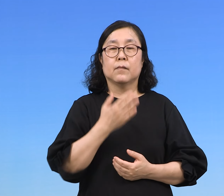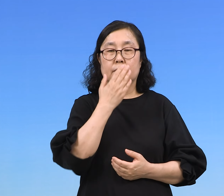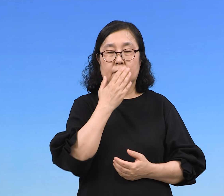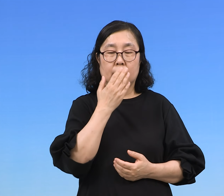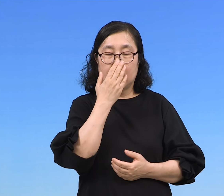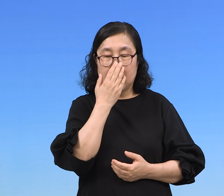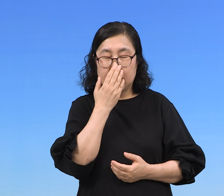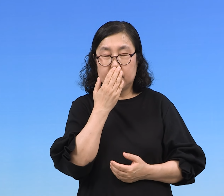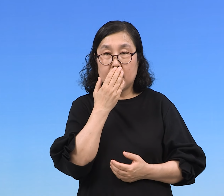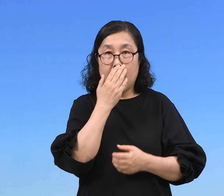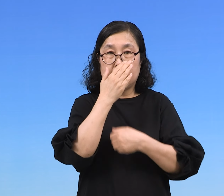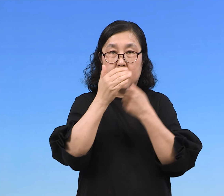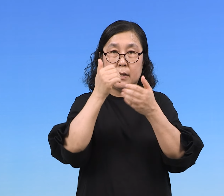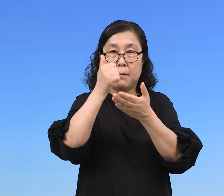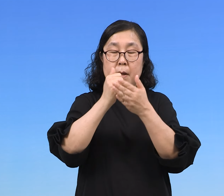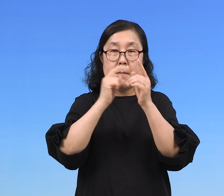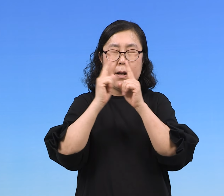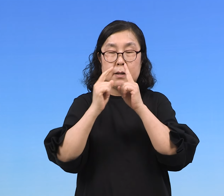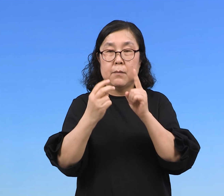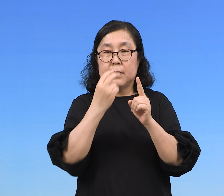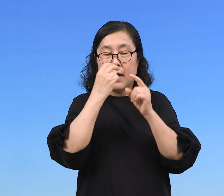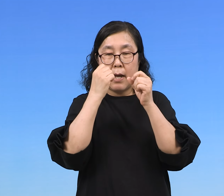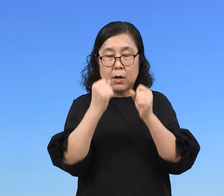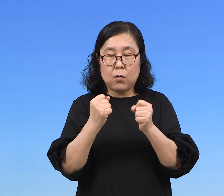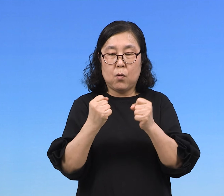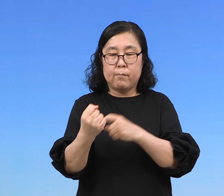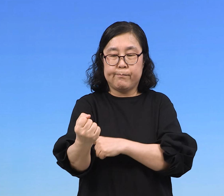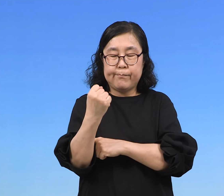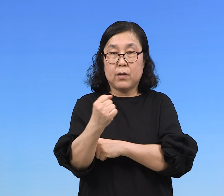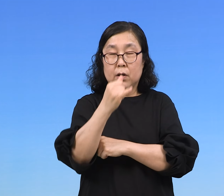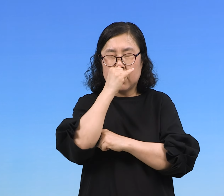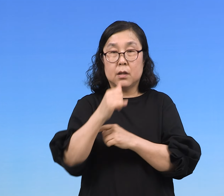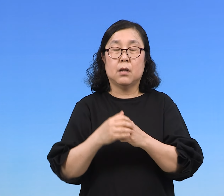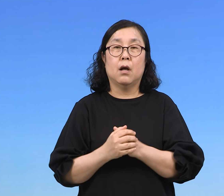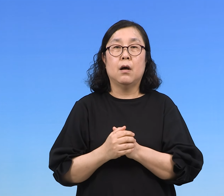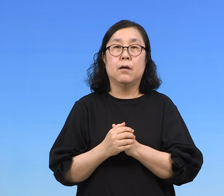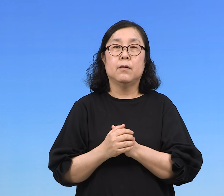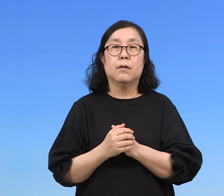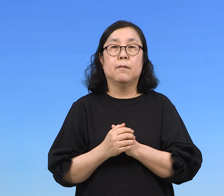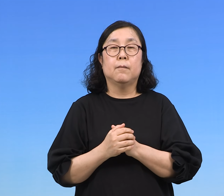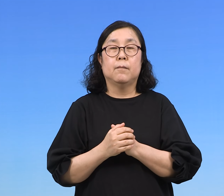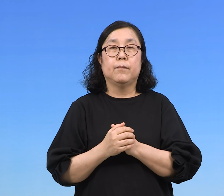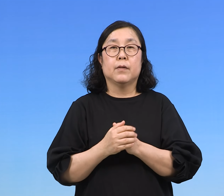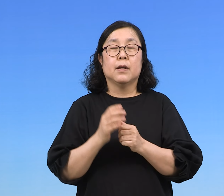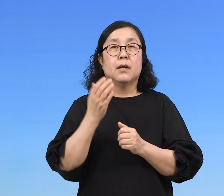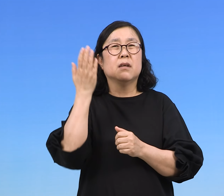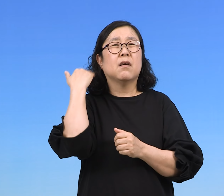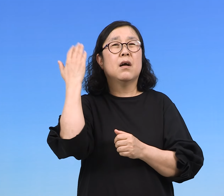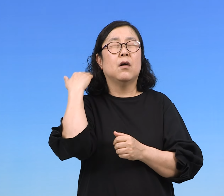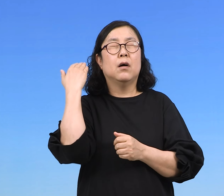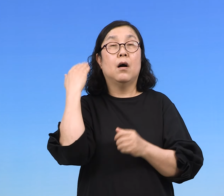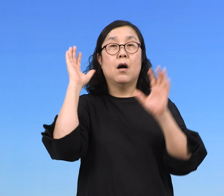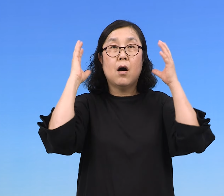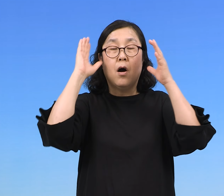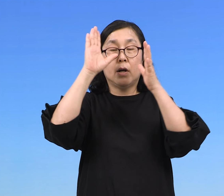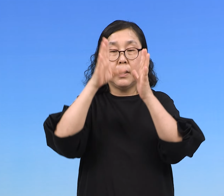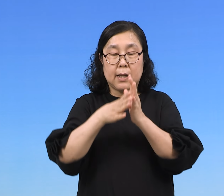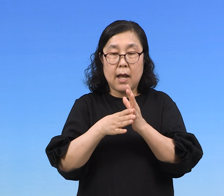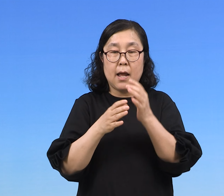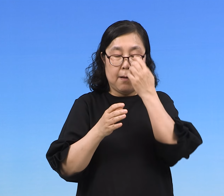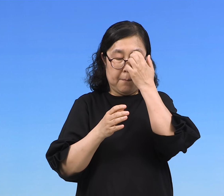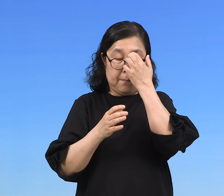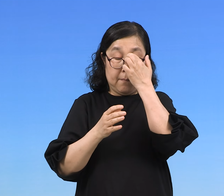히브리서 4장 12절, 하나님의 말씀은 살아있고 활력이 있어. 하나님의 말씀은 살아있고 활력이 있어. 예전에 어릴 때 우리가